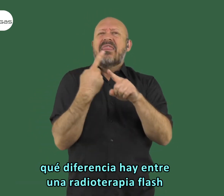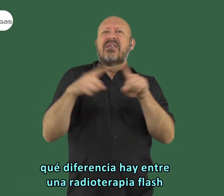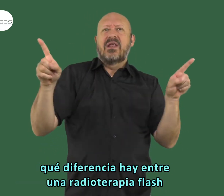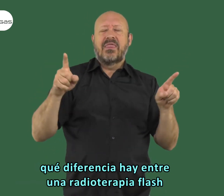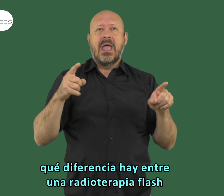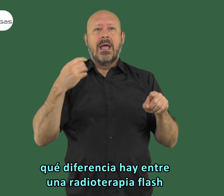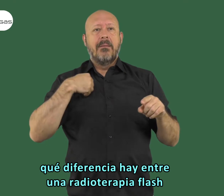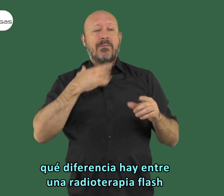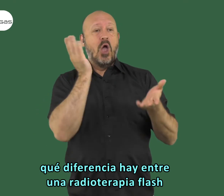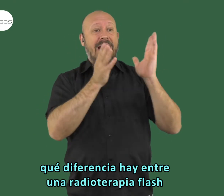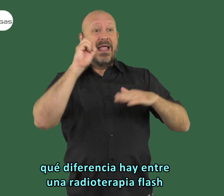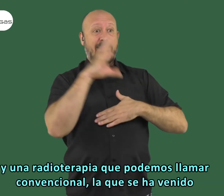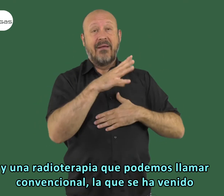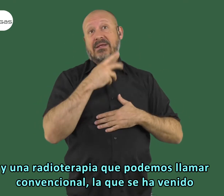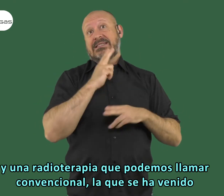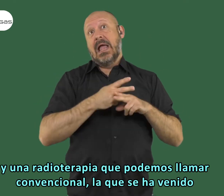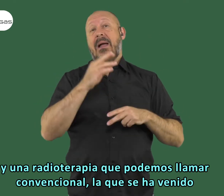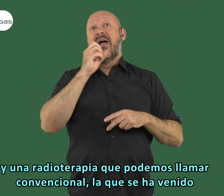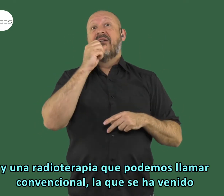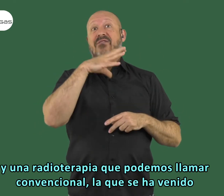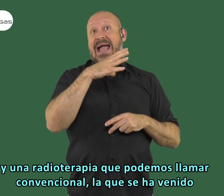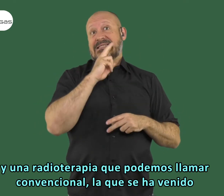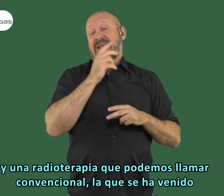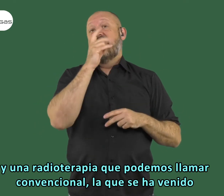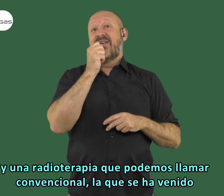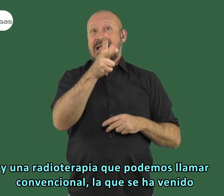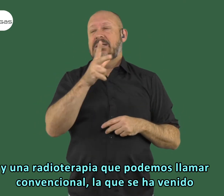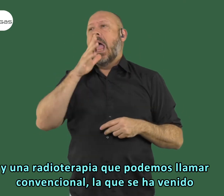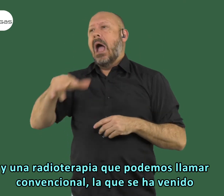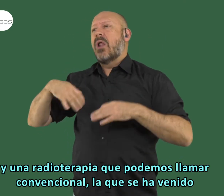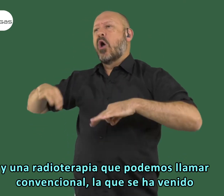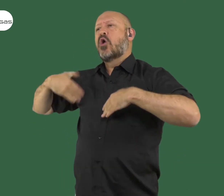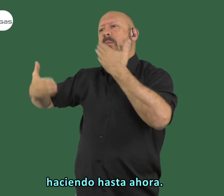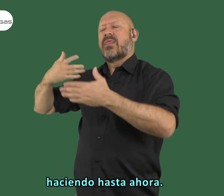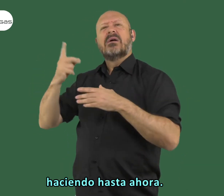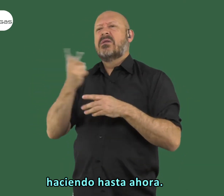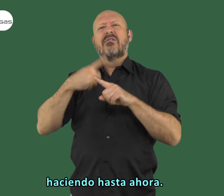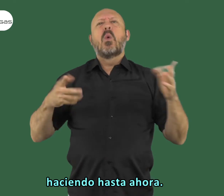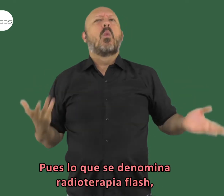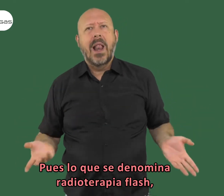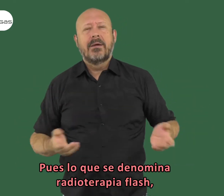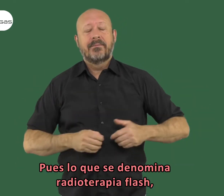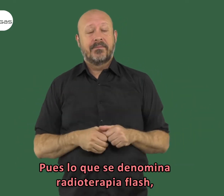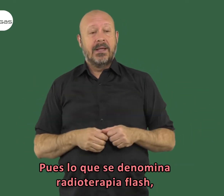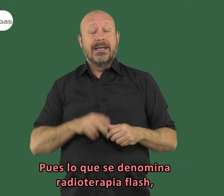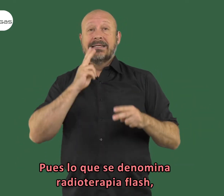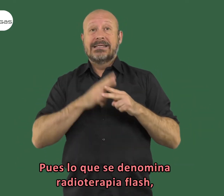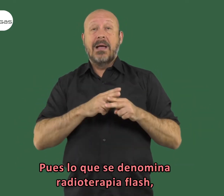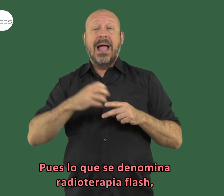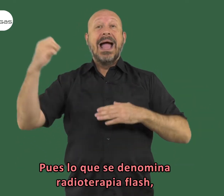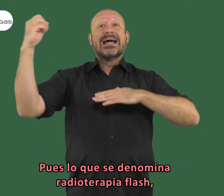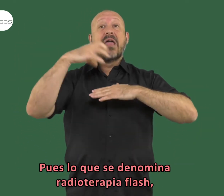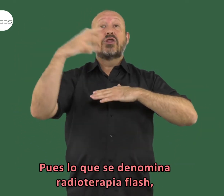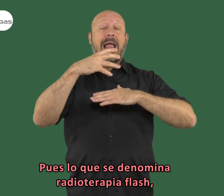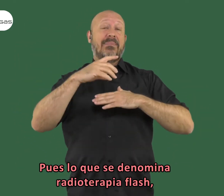qué diferencia hay entre una radioterapia flash y una radioterapia que podemos llamar convencional, la que se ha venido haciendo hasta ahora. Pues lo que se